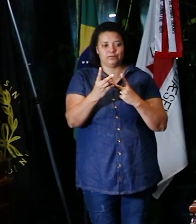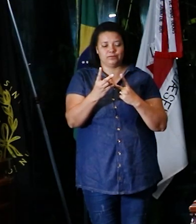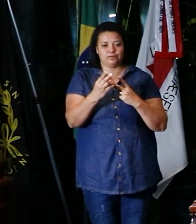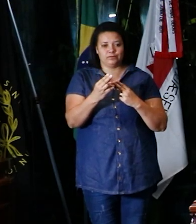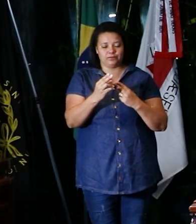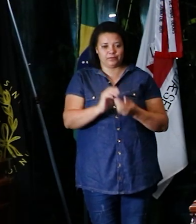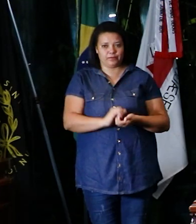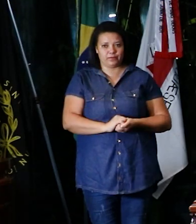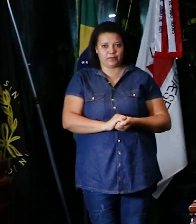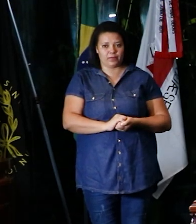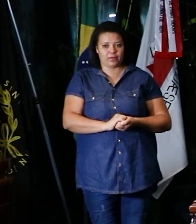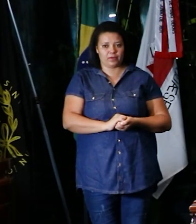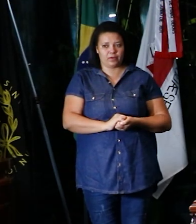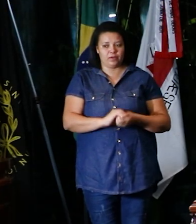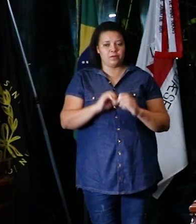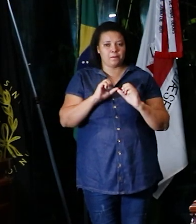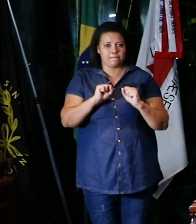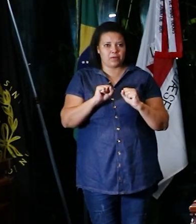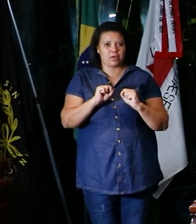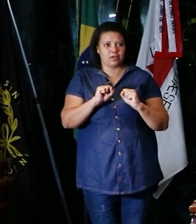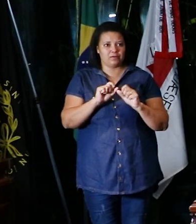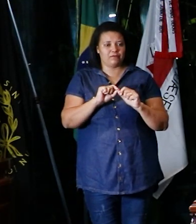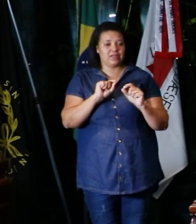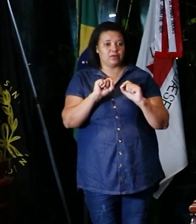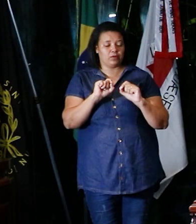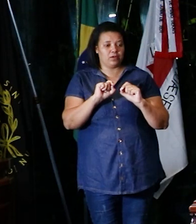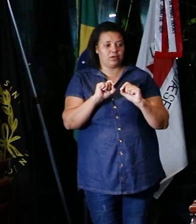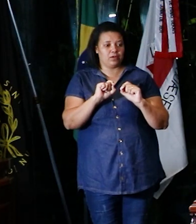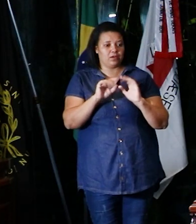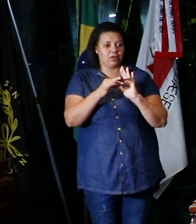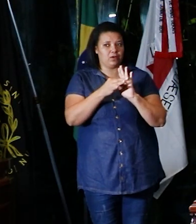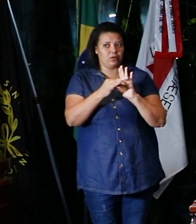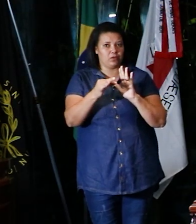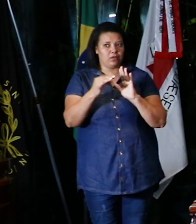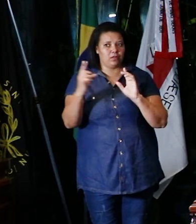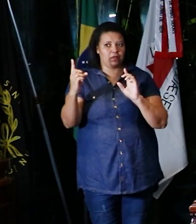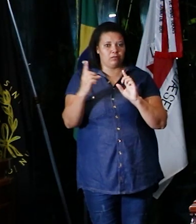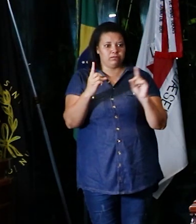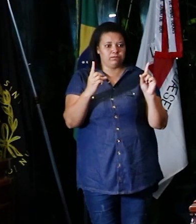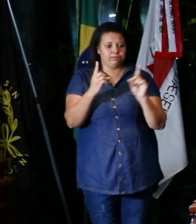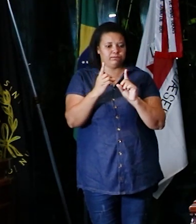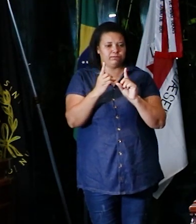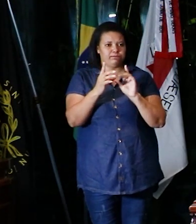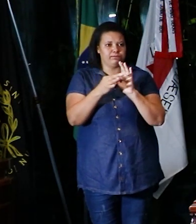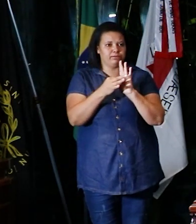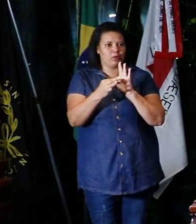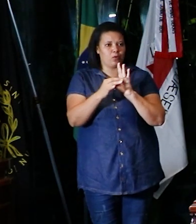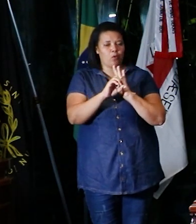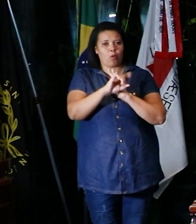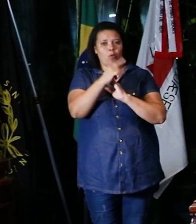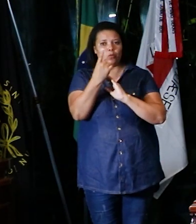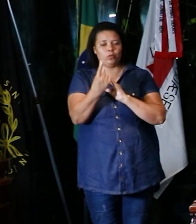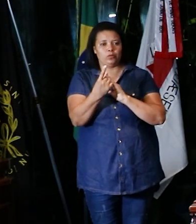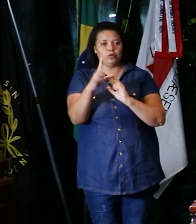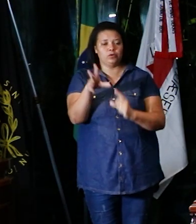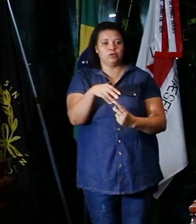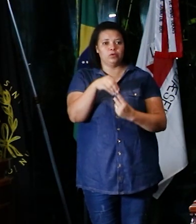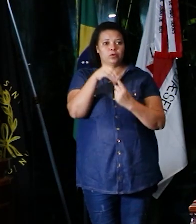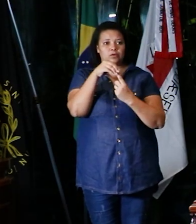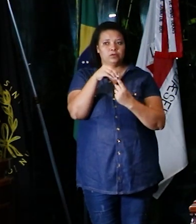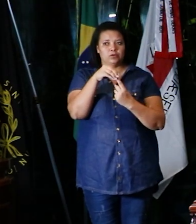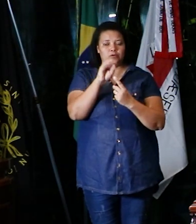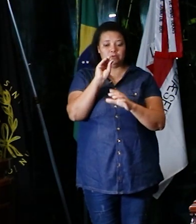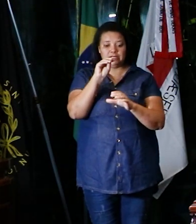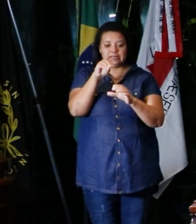O autor pode fazer uma crônica muito próxima do conto, ou um conto na